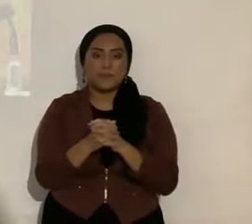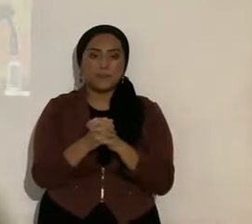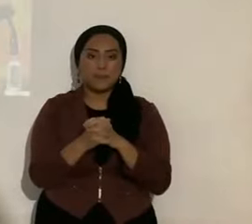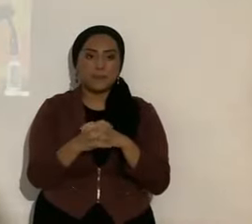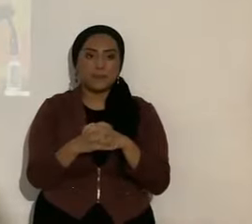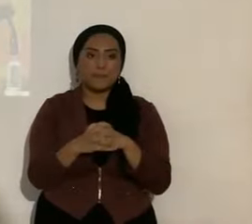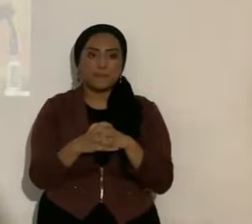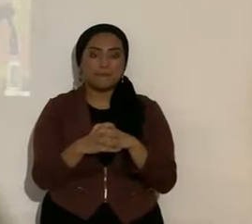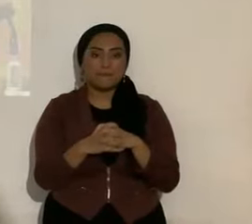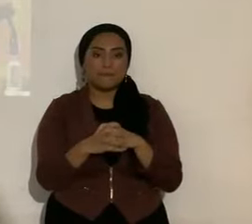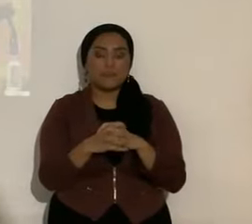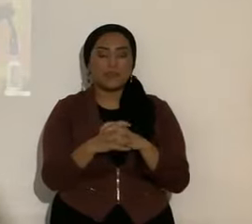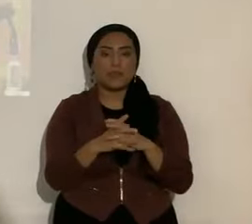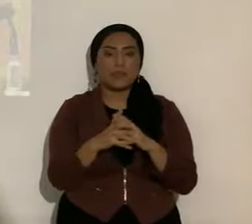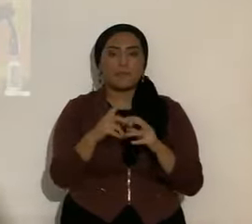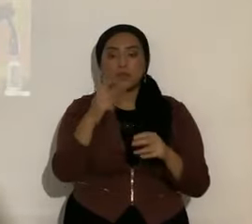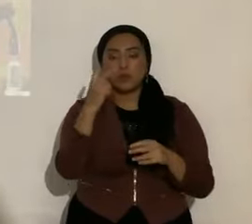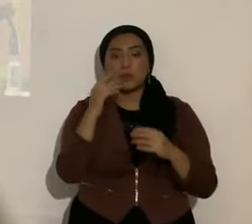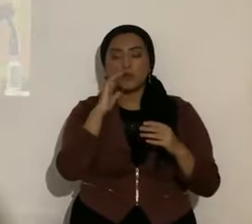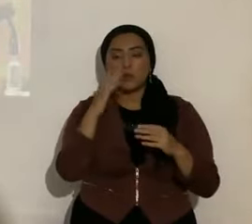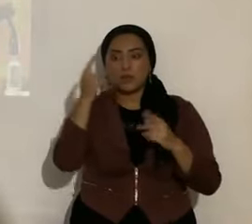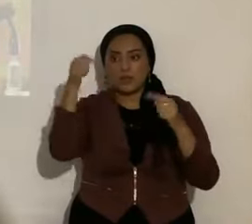Vamos, excepto los dos testigos.